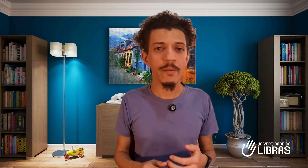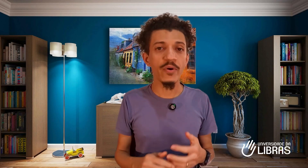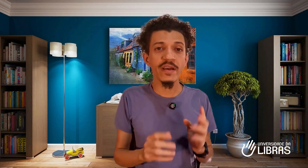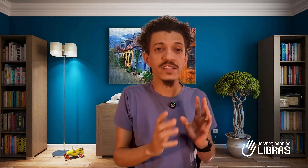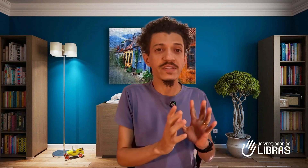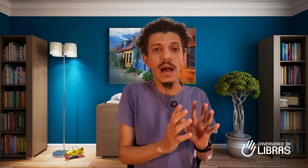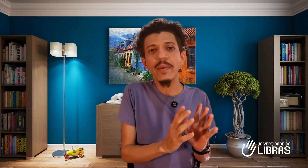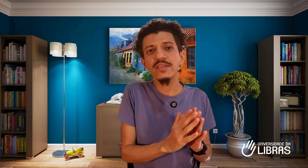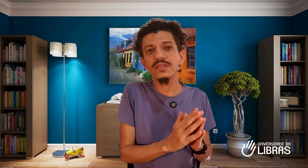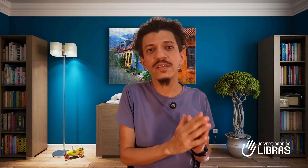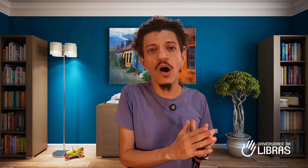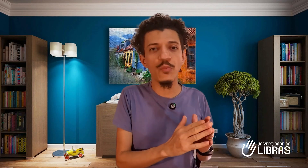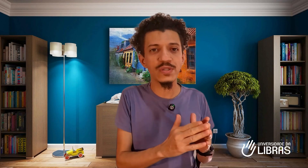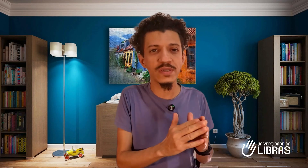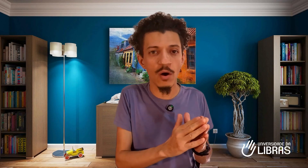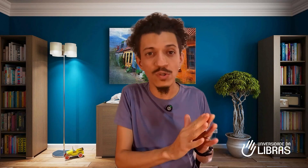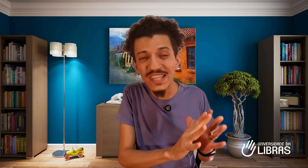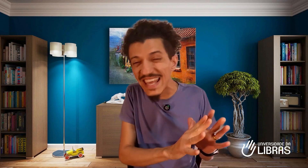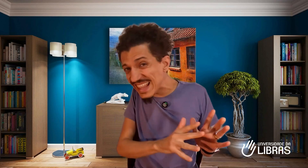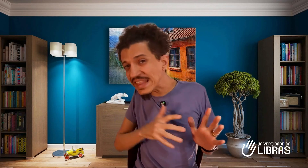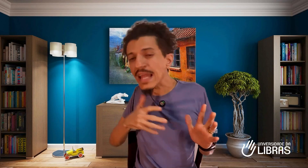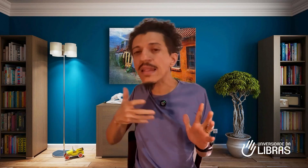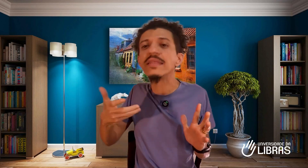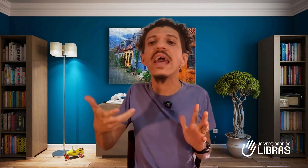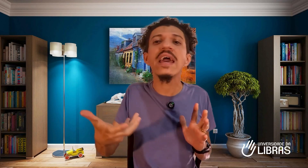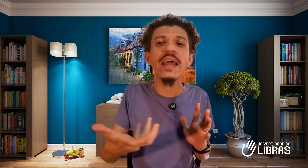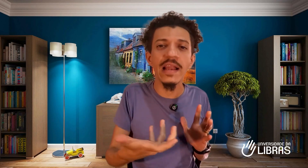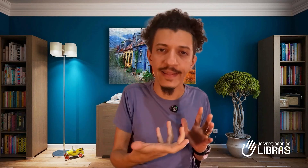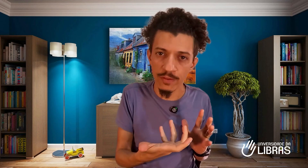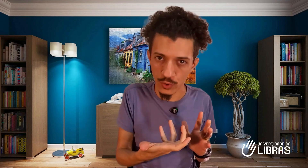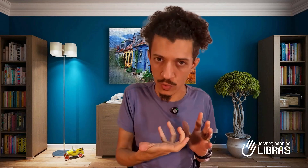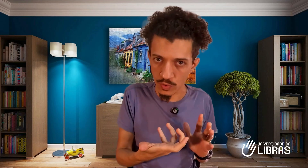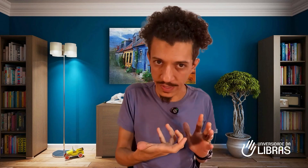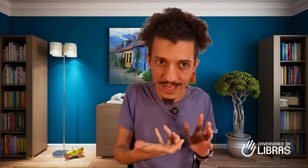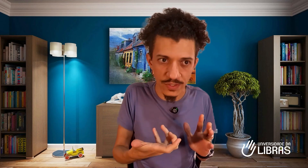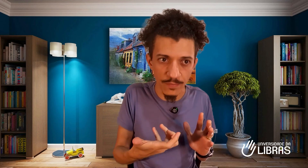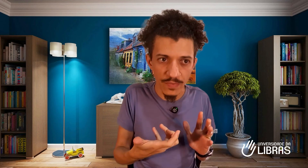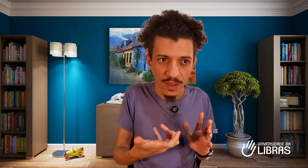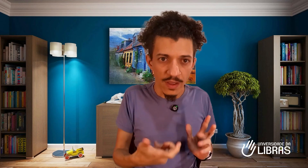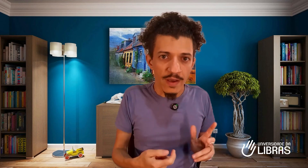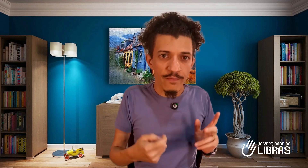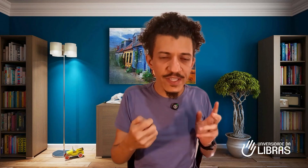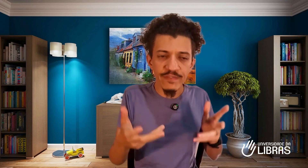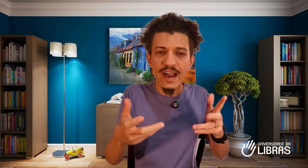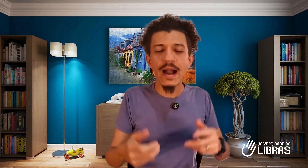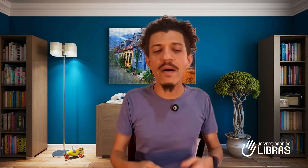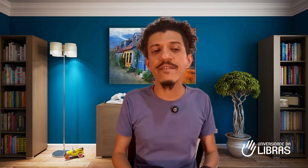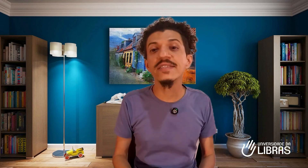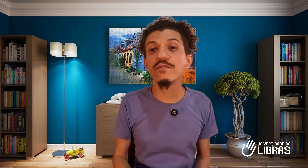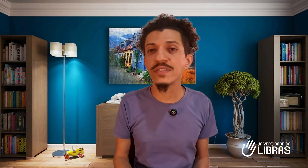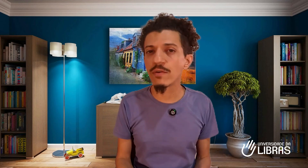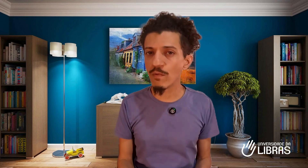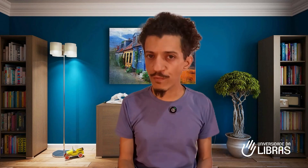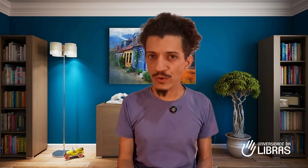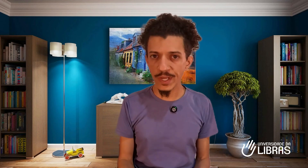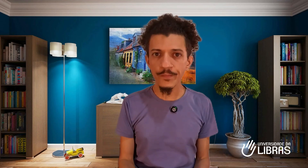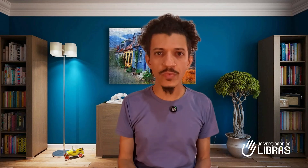se você aprende sinal por sinal sem entender ele dentro de um contexto, isso vai acabar fazendo você confundir o